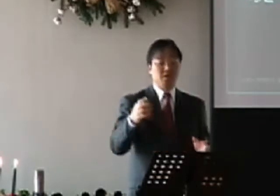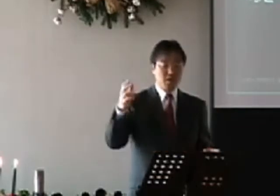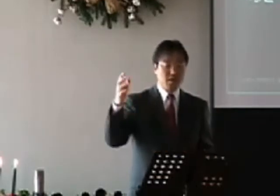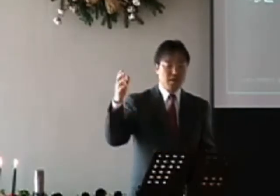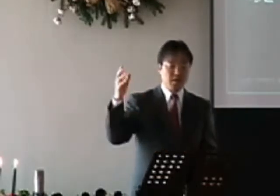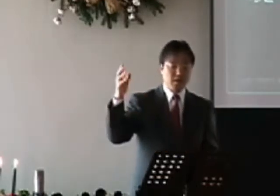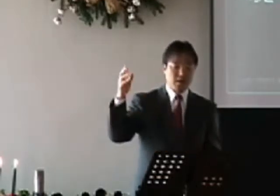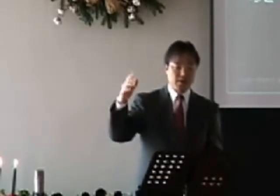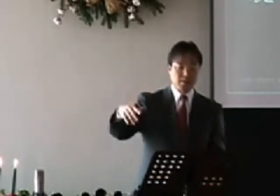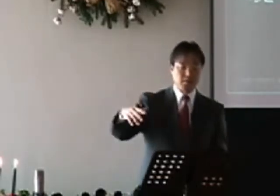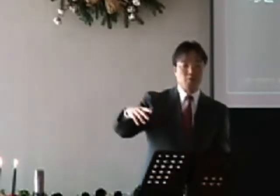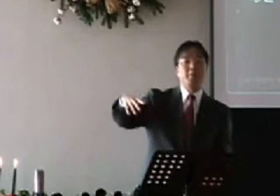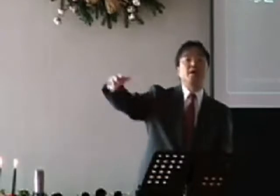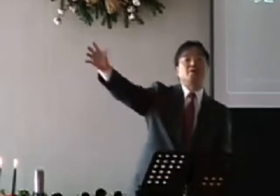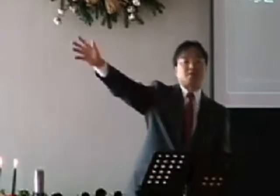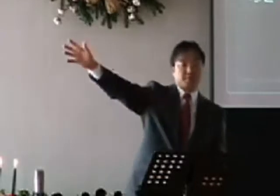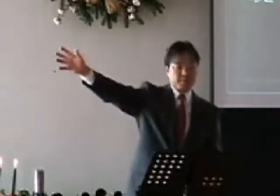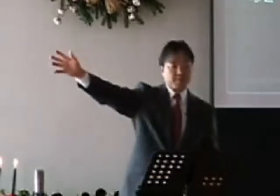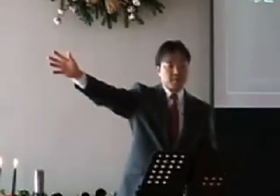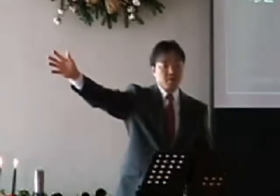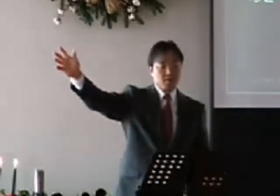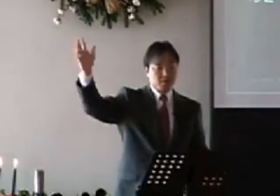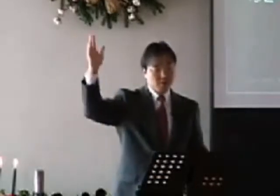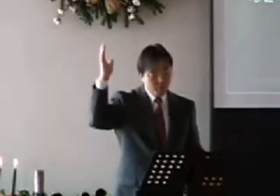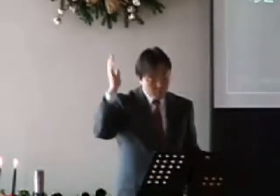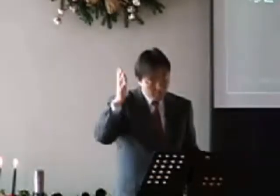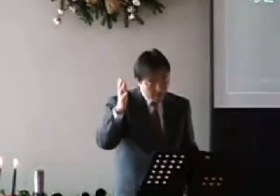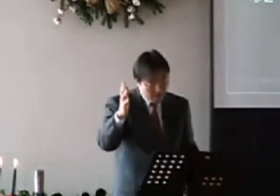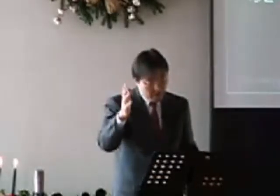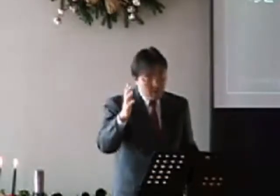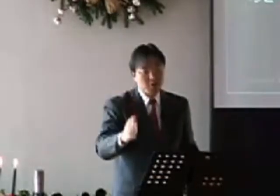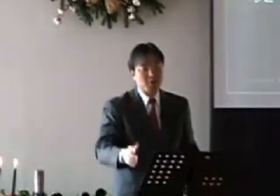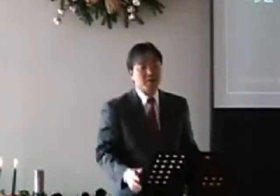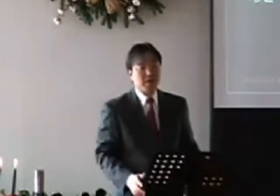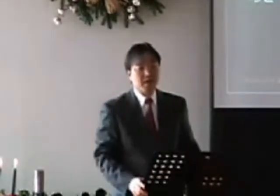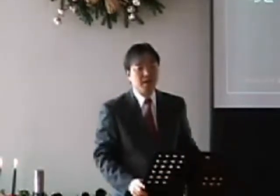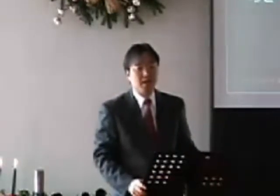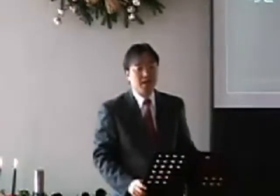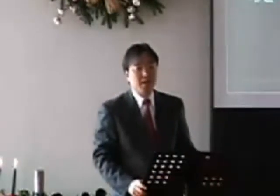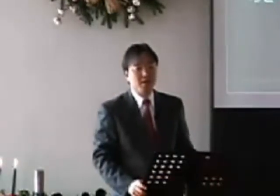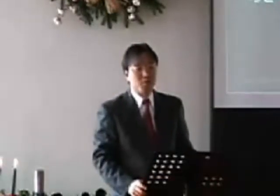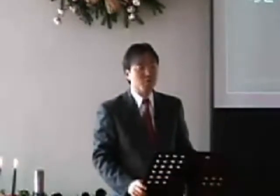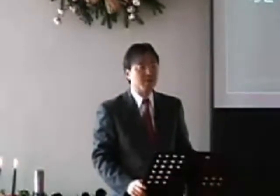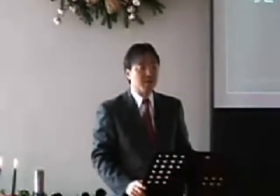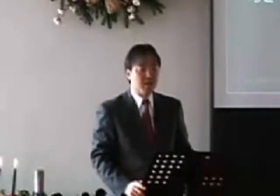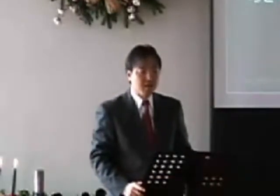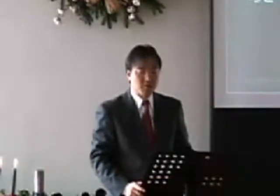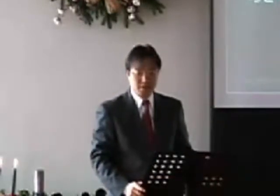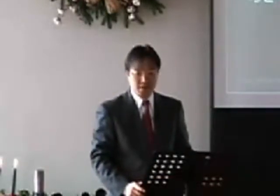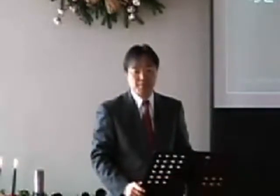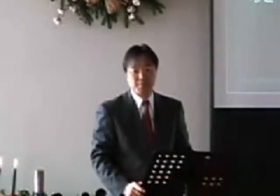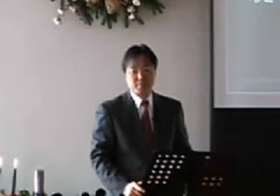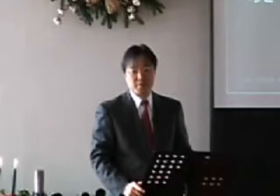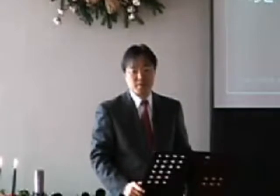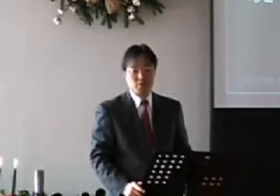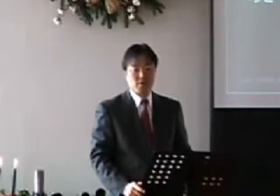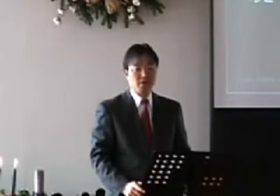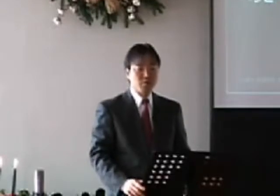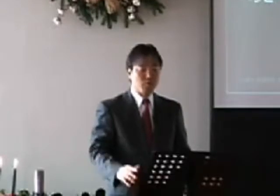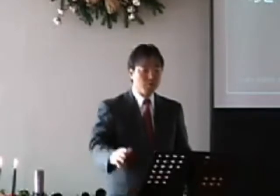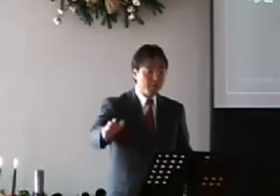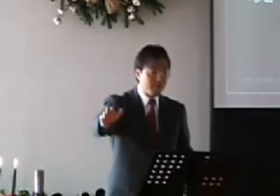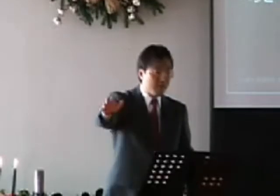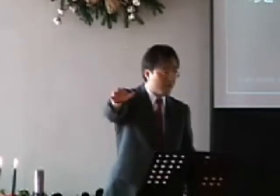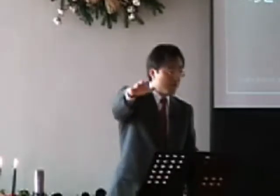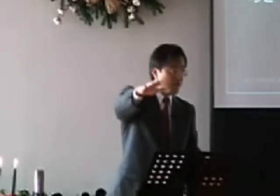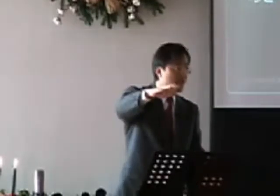ところ、その神様の見つかりが行ったらね、行ったら殺されるからっていうんで、それで、博士たちはその